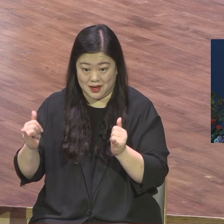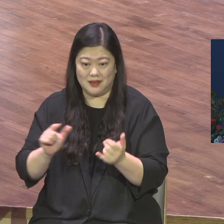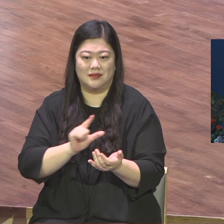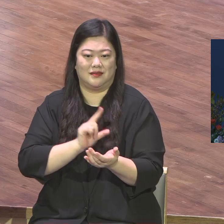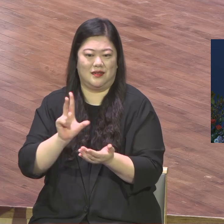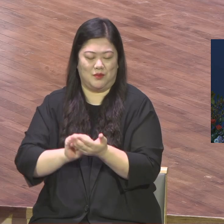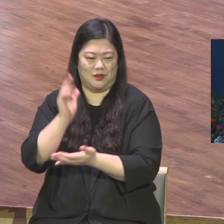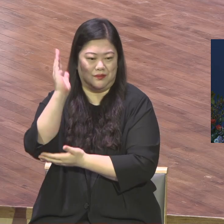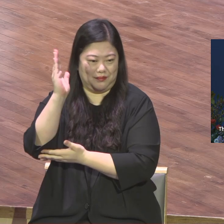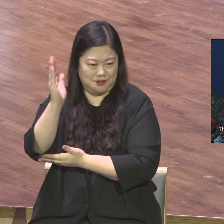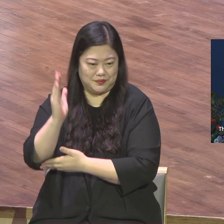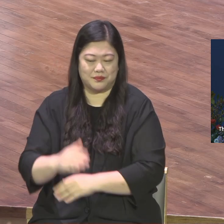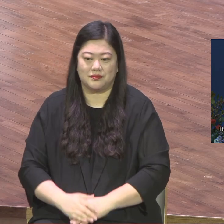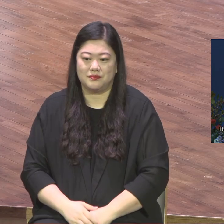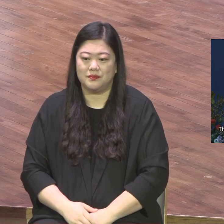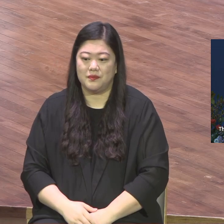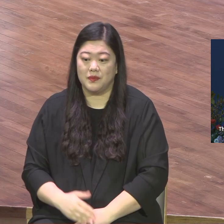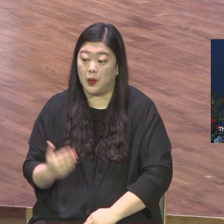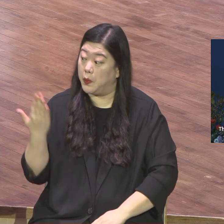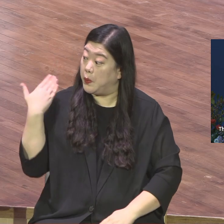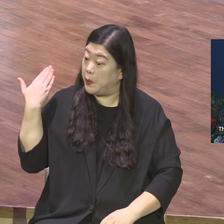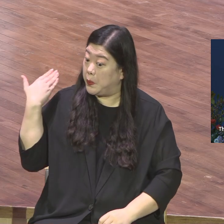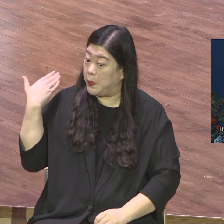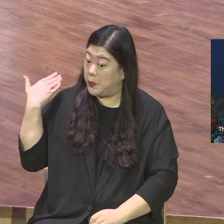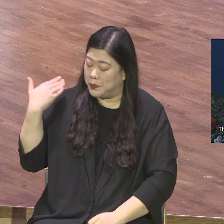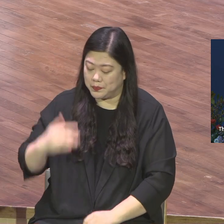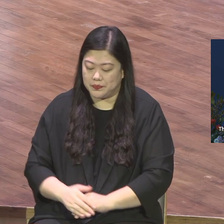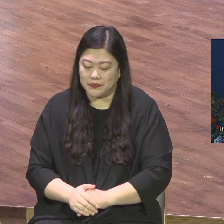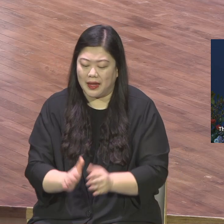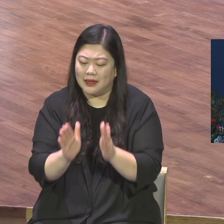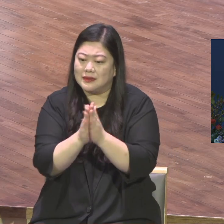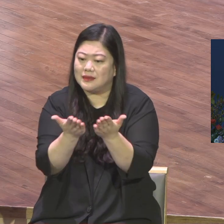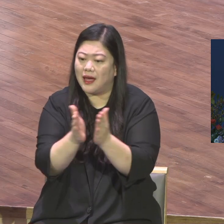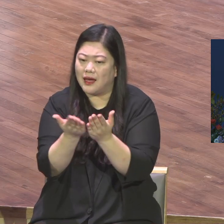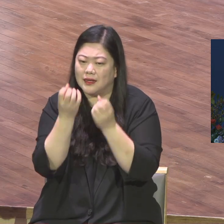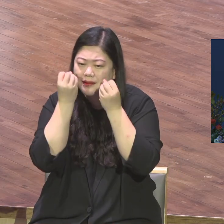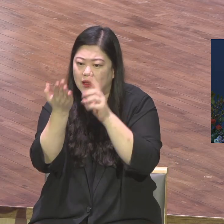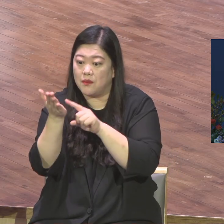드립니다. 최근에 출간된 2023년